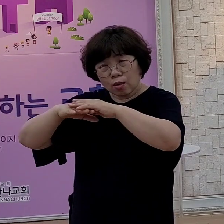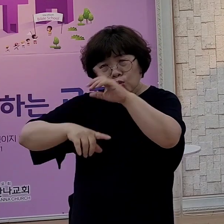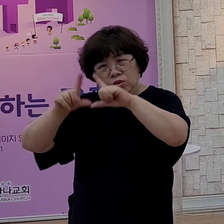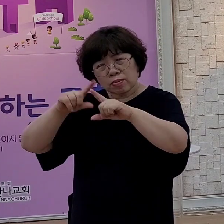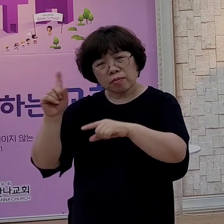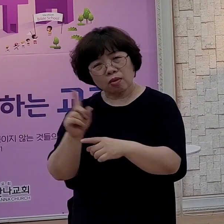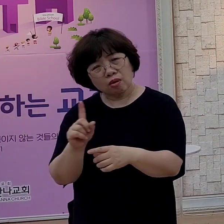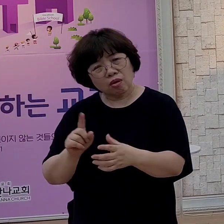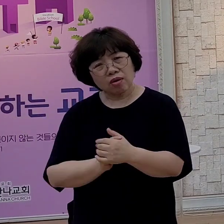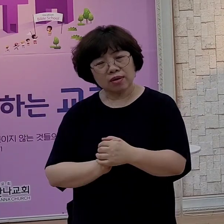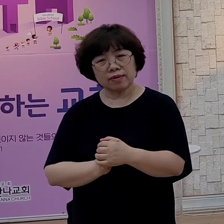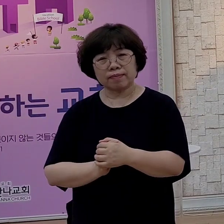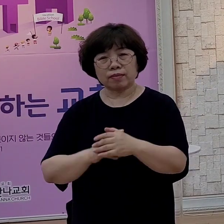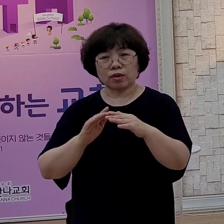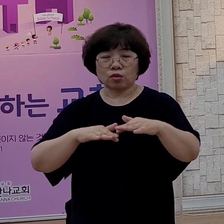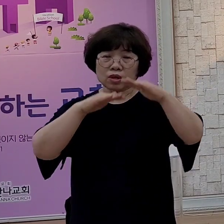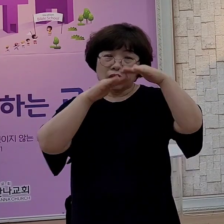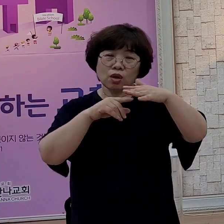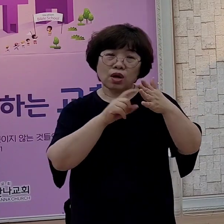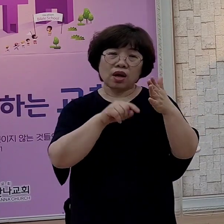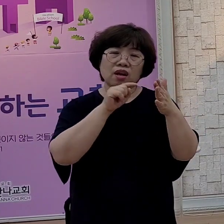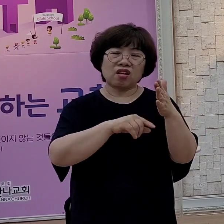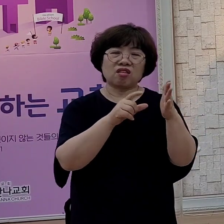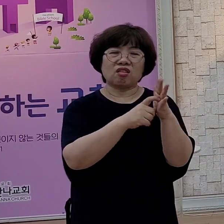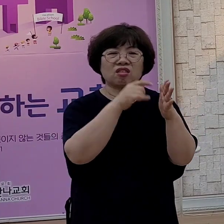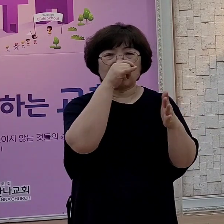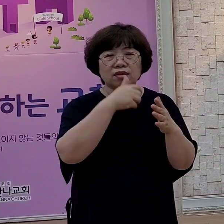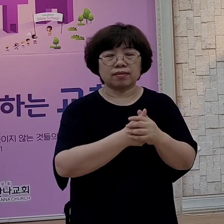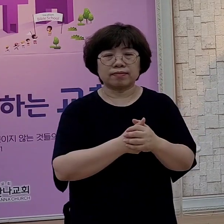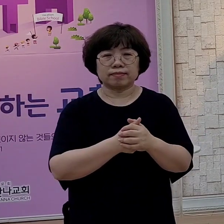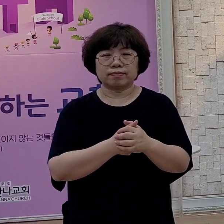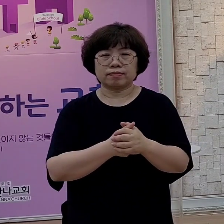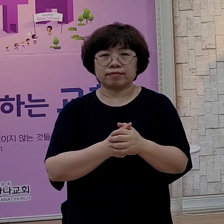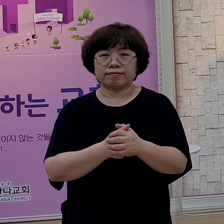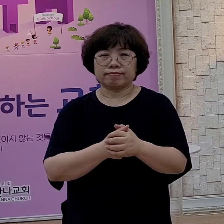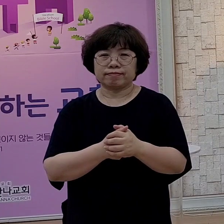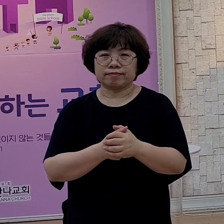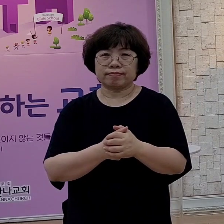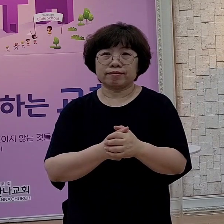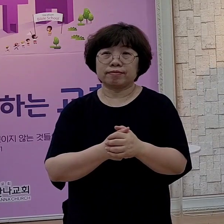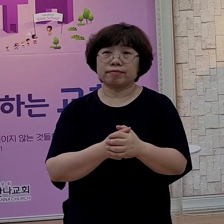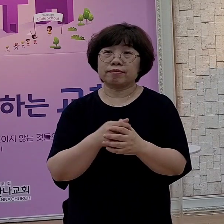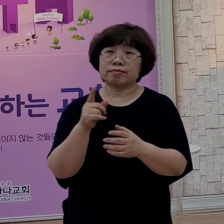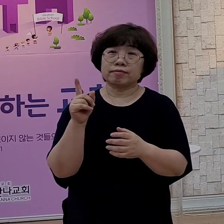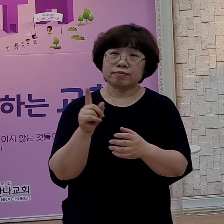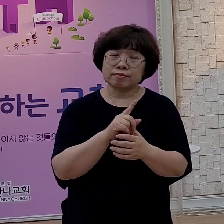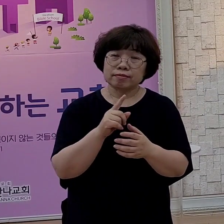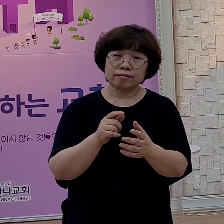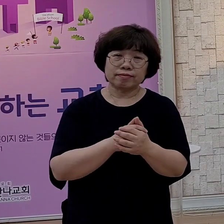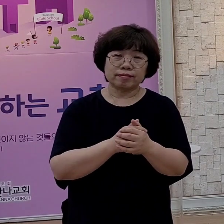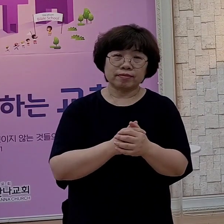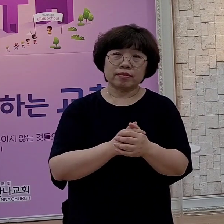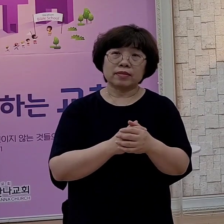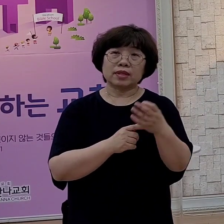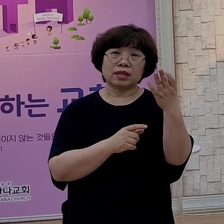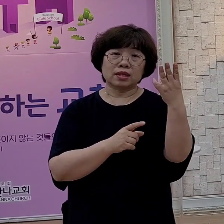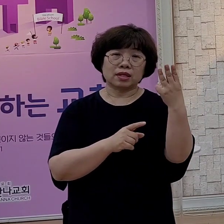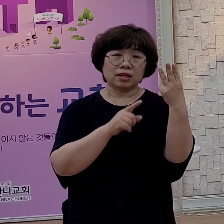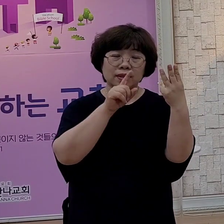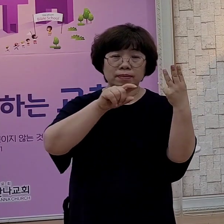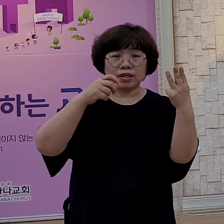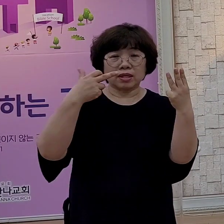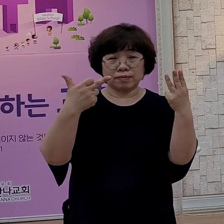뭐예요? 오늘 본문에 보니까 거창한 게 아니에요. 뭐라고 말씀하십니까? 오늘 17절,